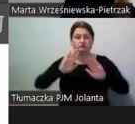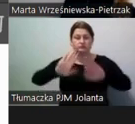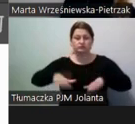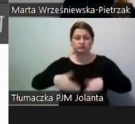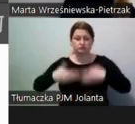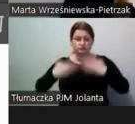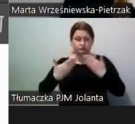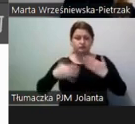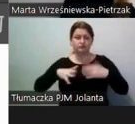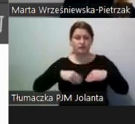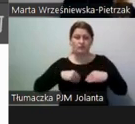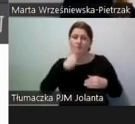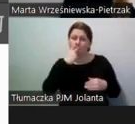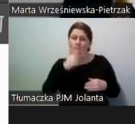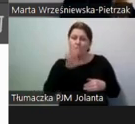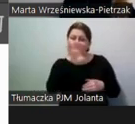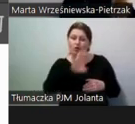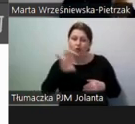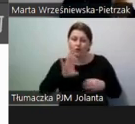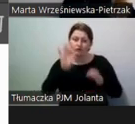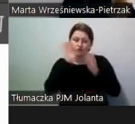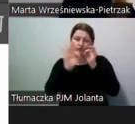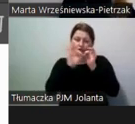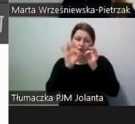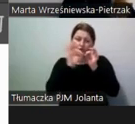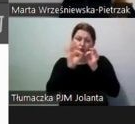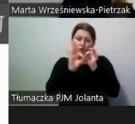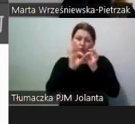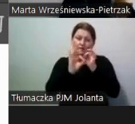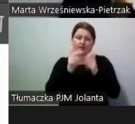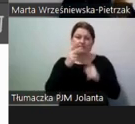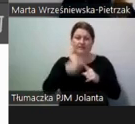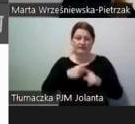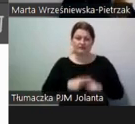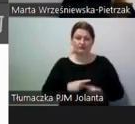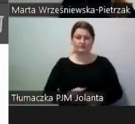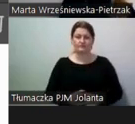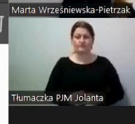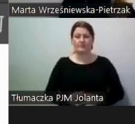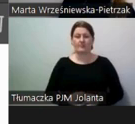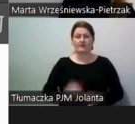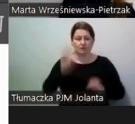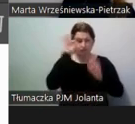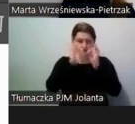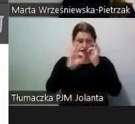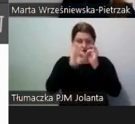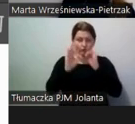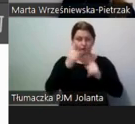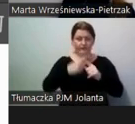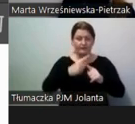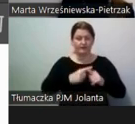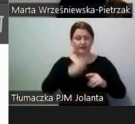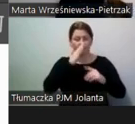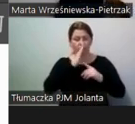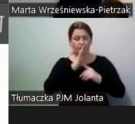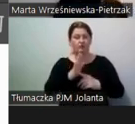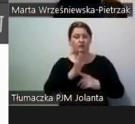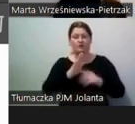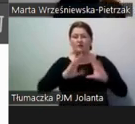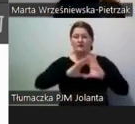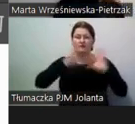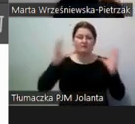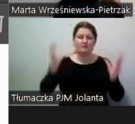można będzie podejrzeć szczegóły testu. Te szczegóły testu pokazują nam